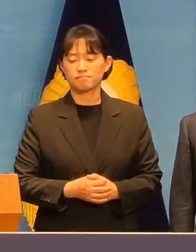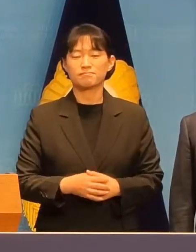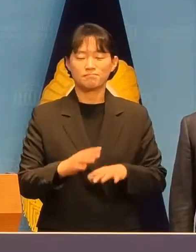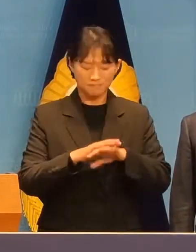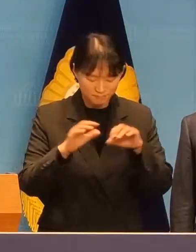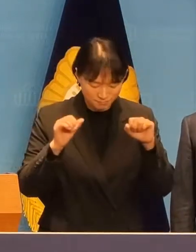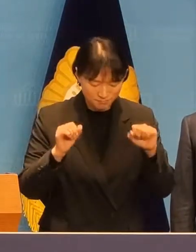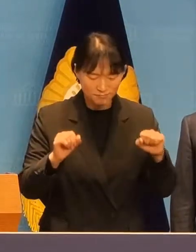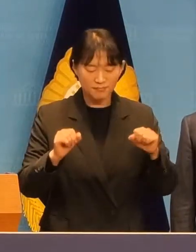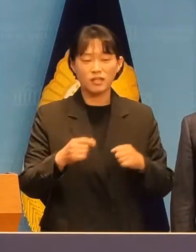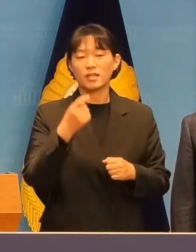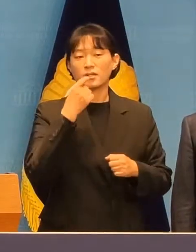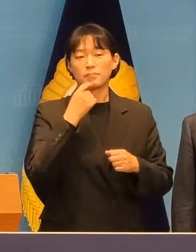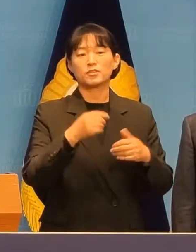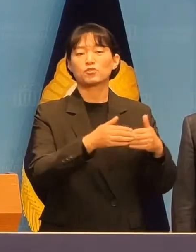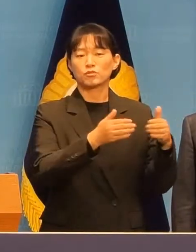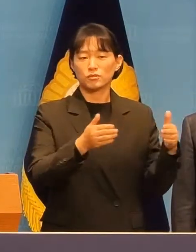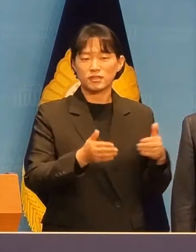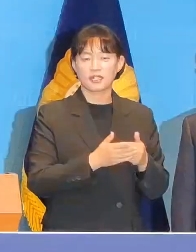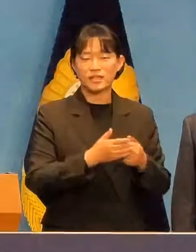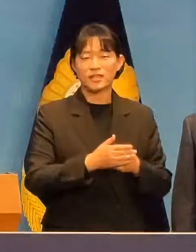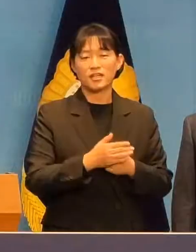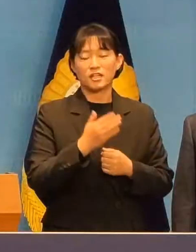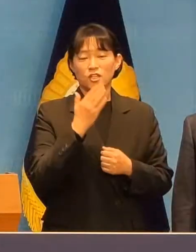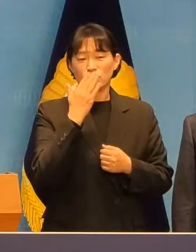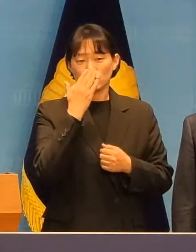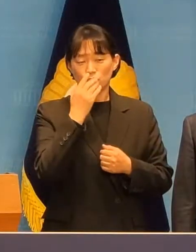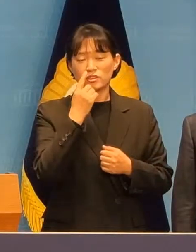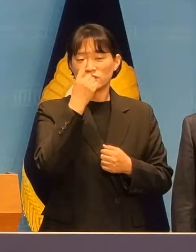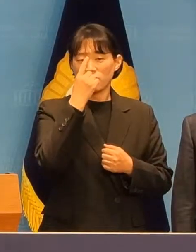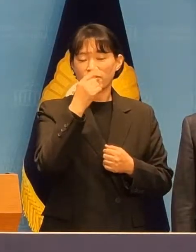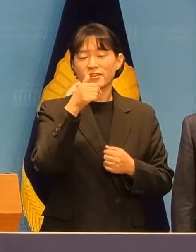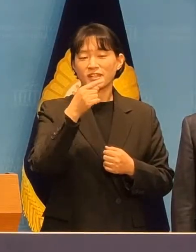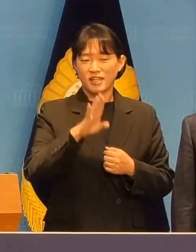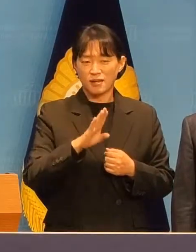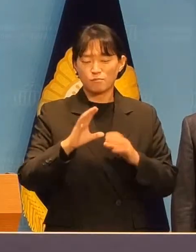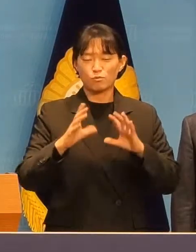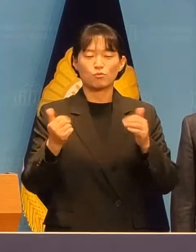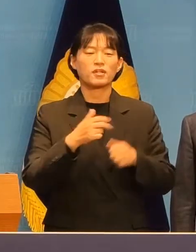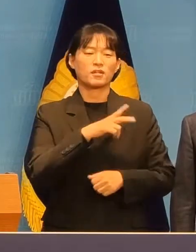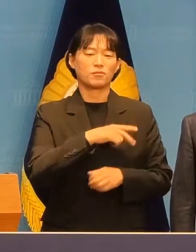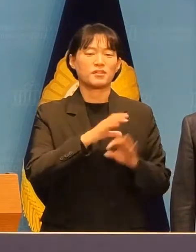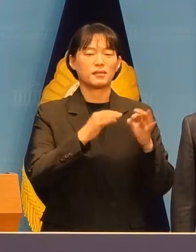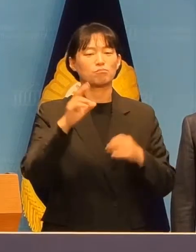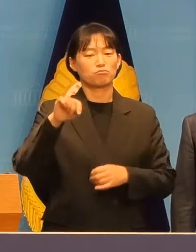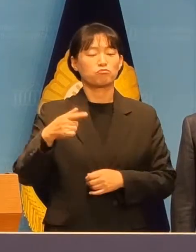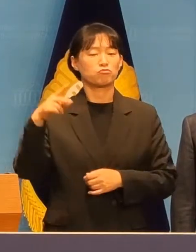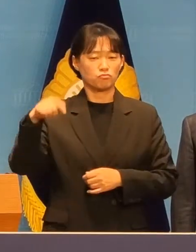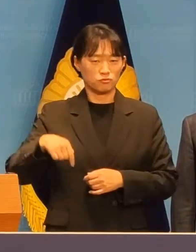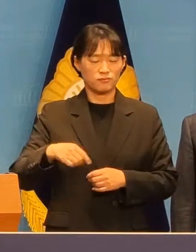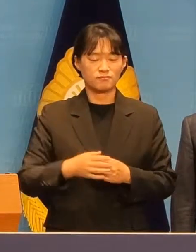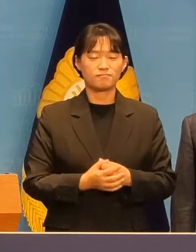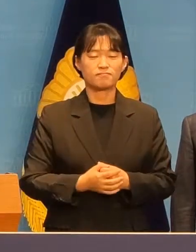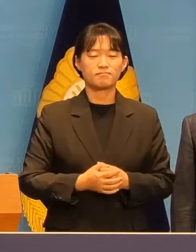네, 안녕하십니까. 더불어민주당 순천갑 국회의원 김문수입니다.